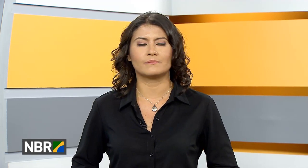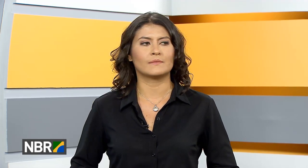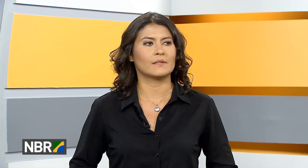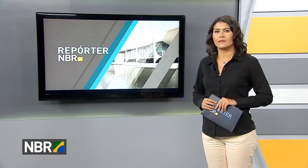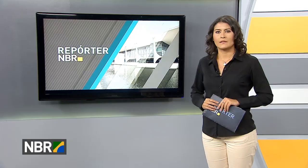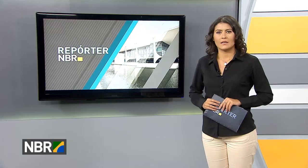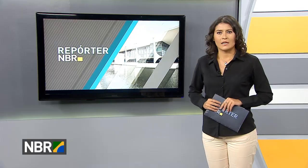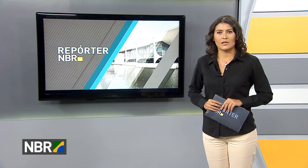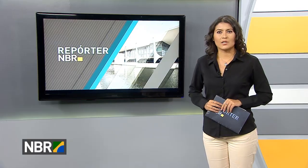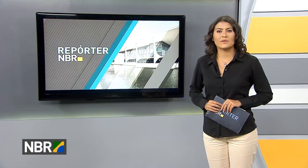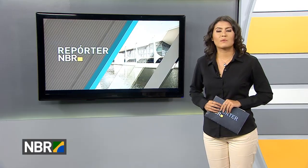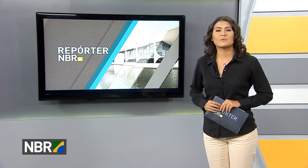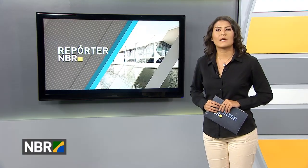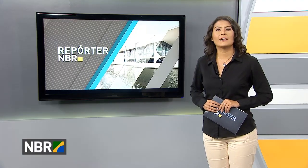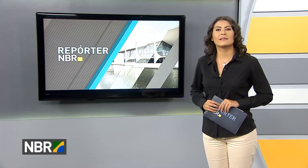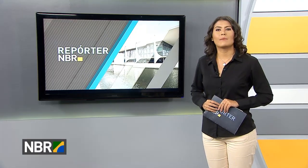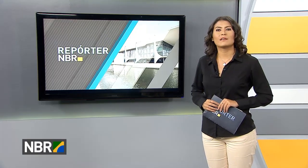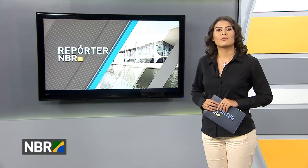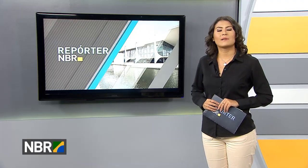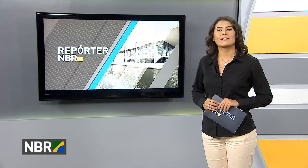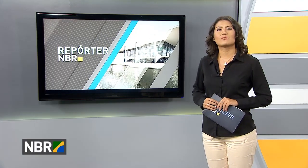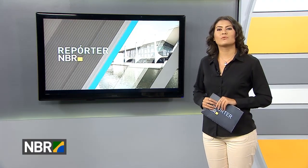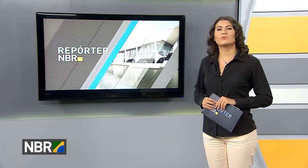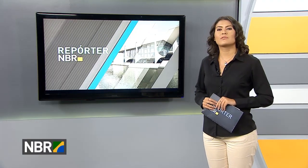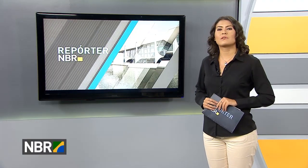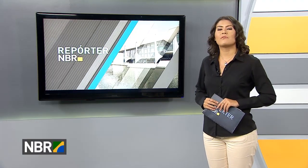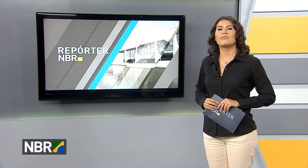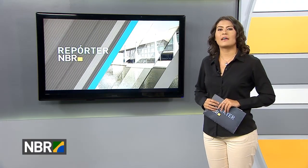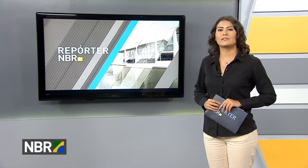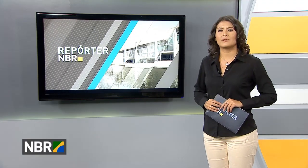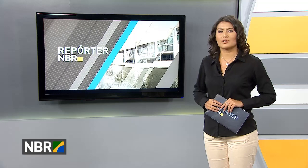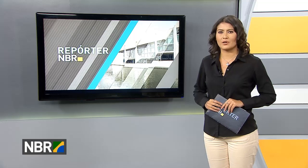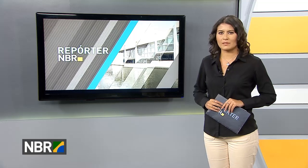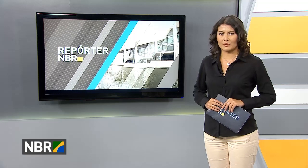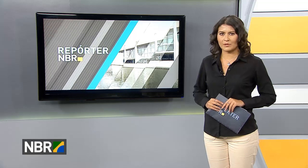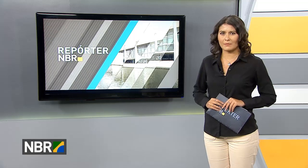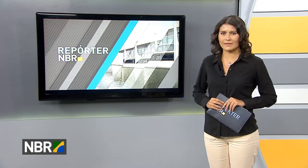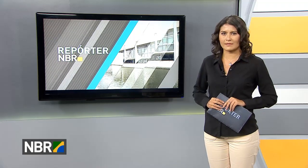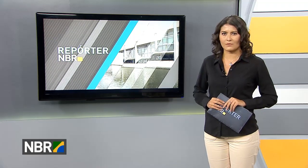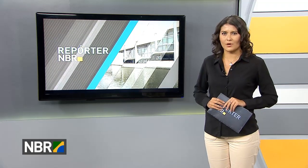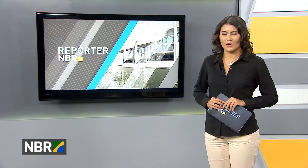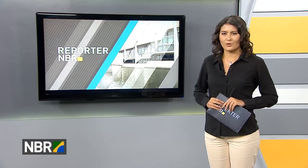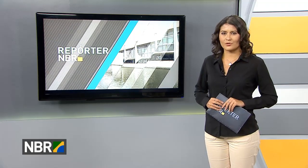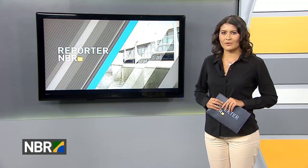país. E nós ficamos por aqui. Mais sobre esse assunto você confere durante a nossa